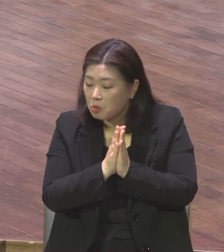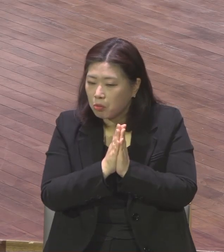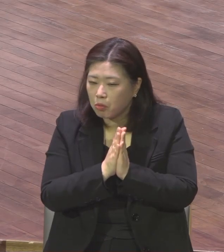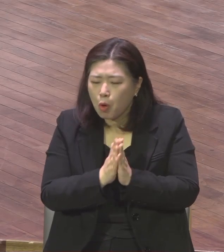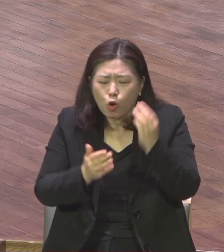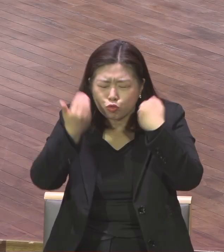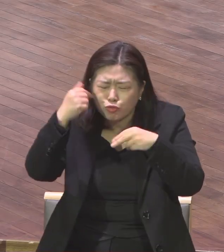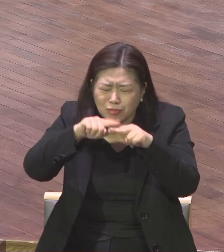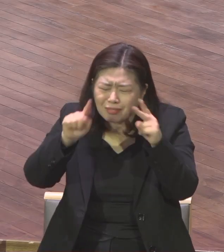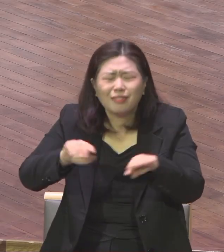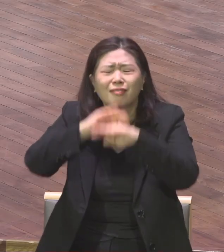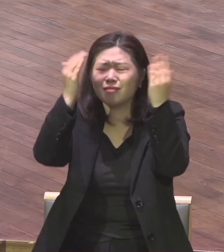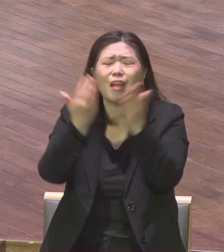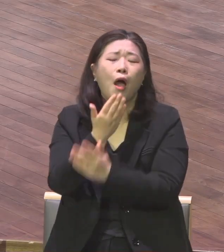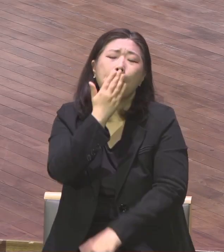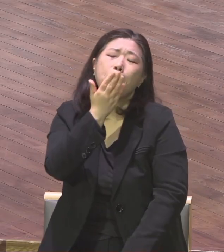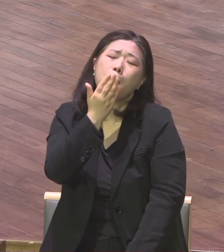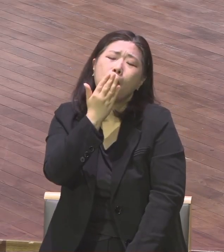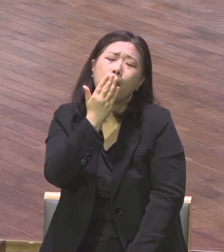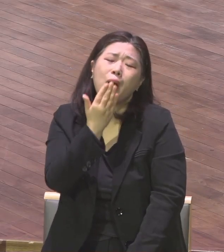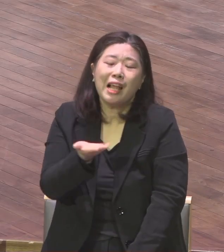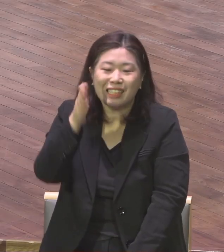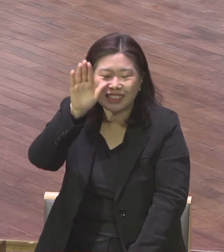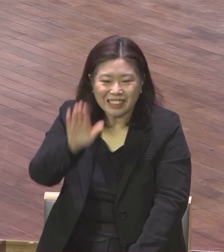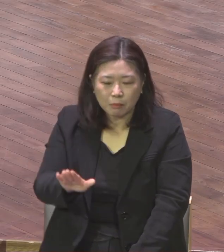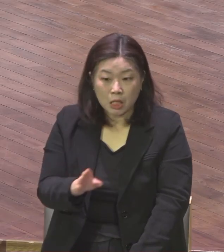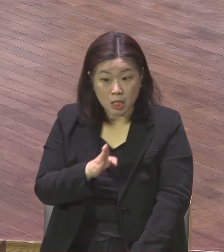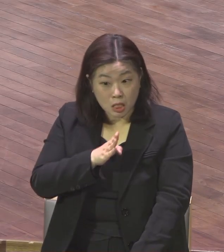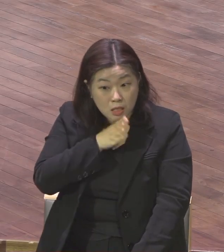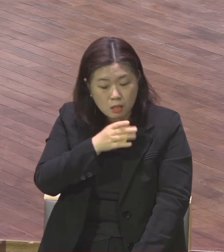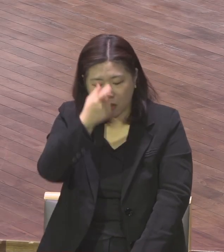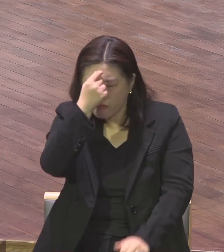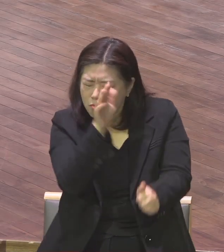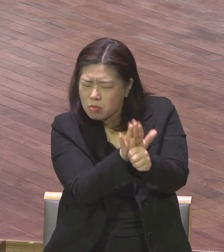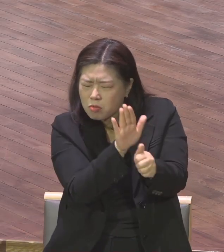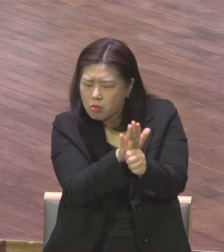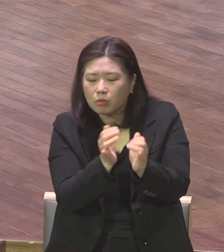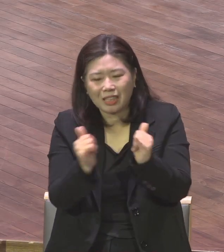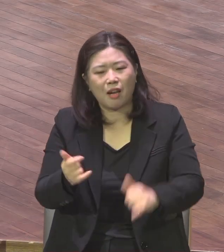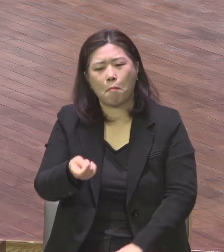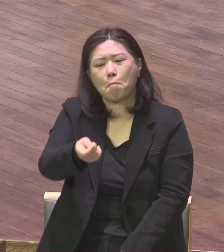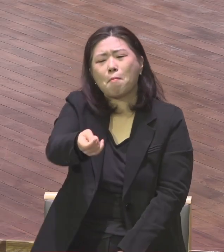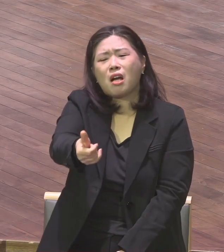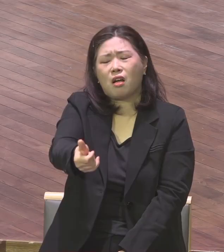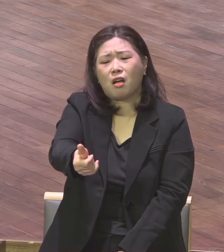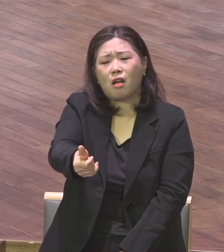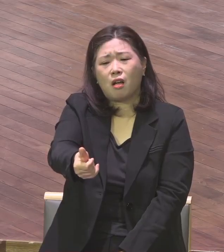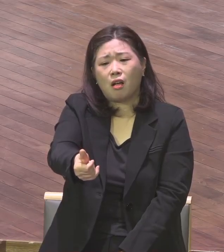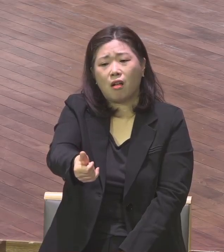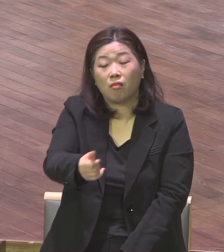그랬어요. 아무나 할 수 있죠, 중보 기도. 그런데 실제로는 아무나 하지 못해요.